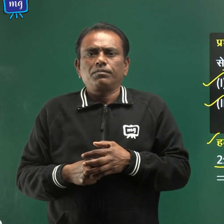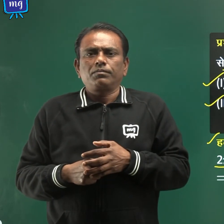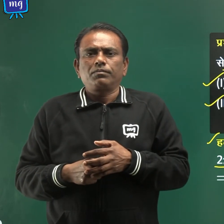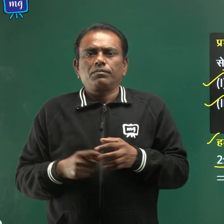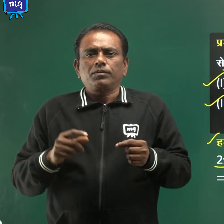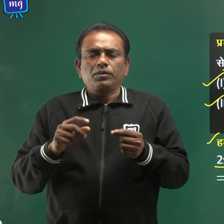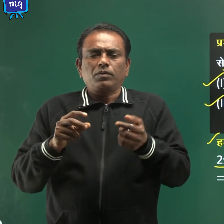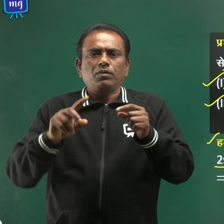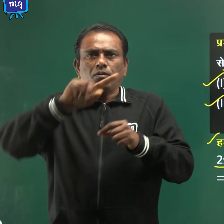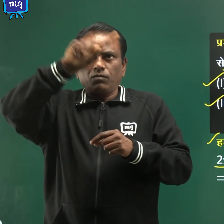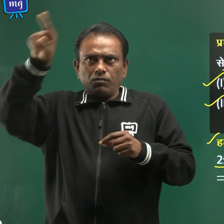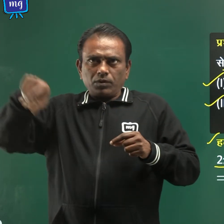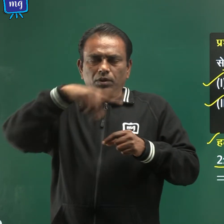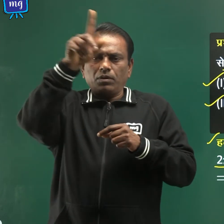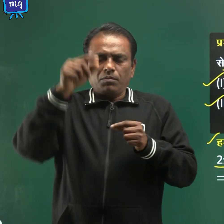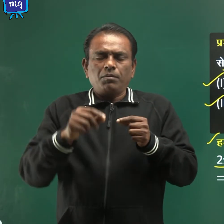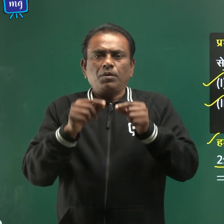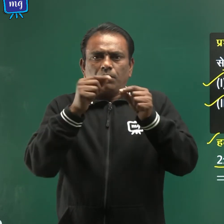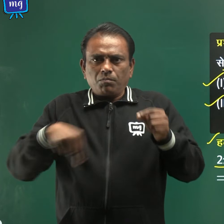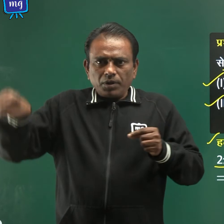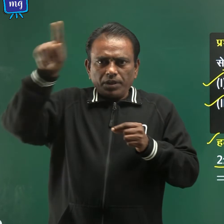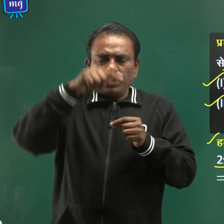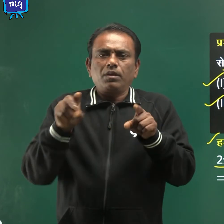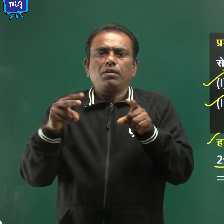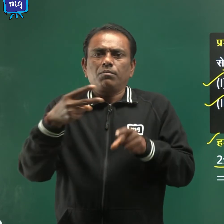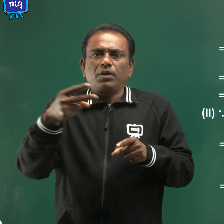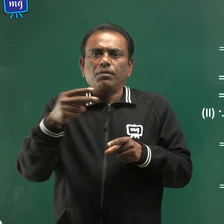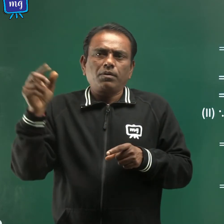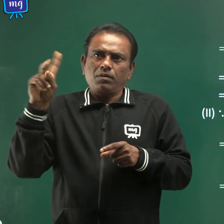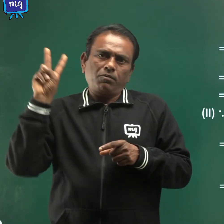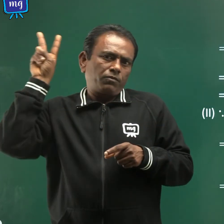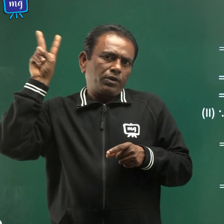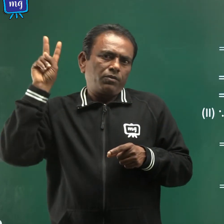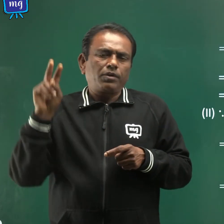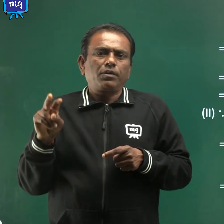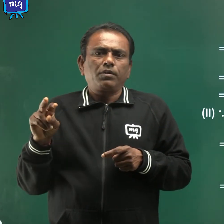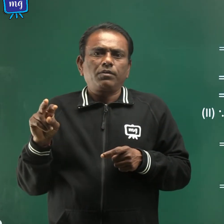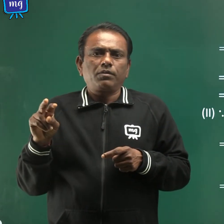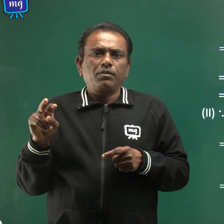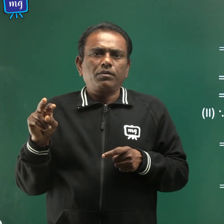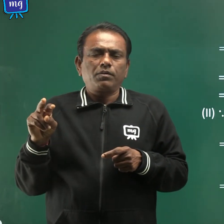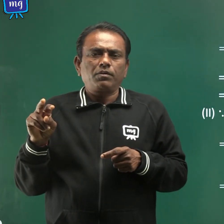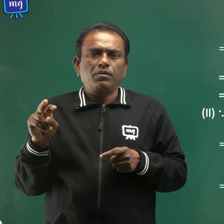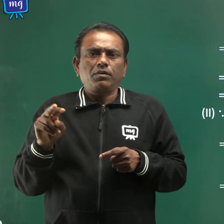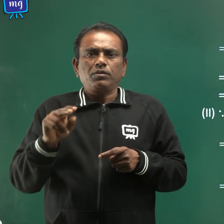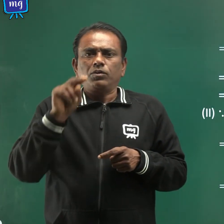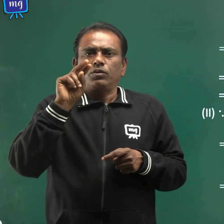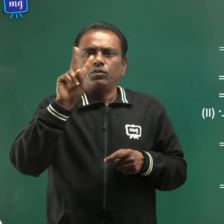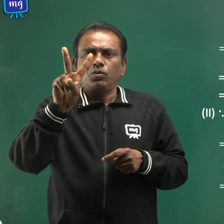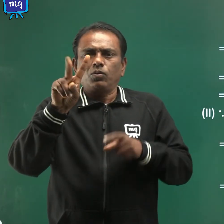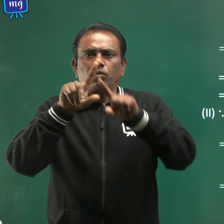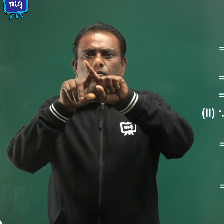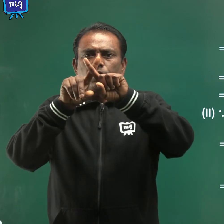इस व्रत की परिधि बराबर है की मांग रखेंगे को दोगुना